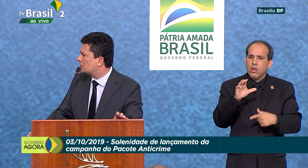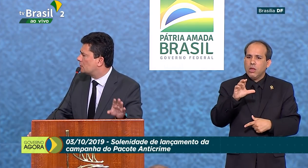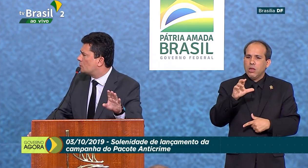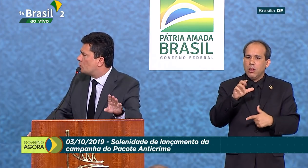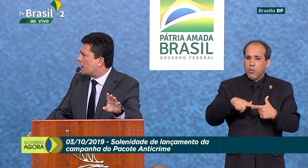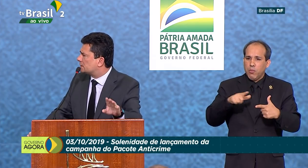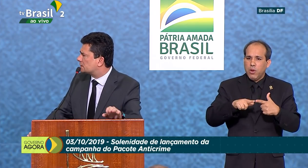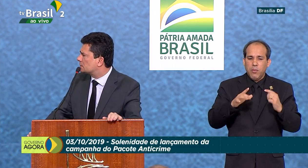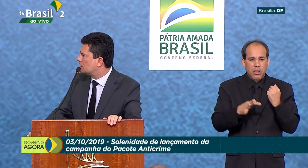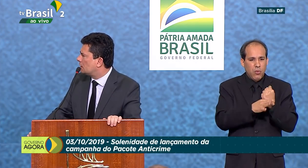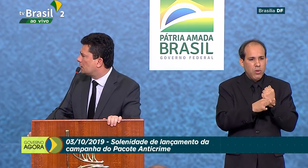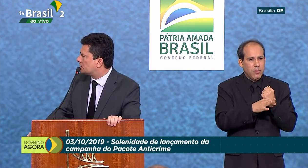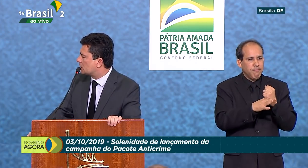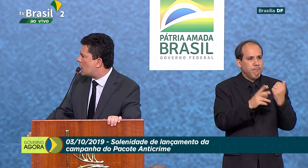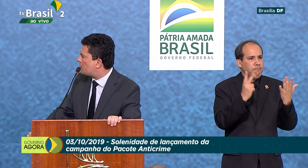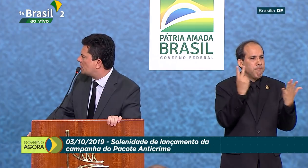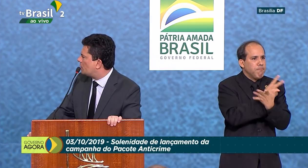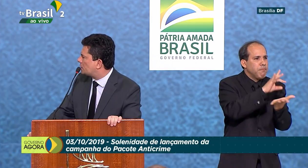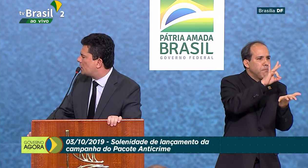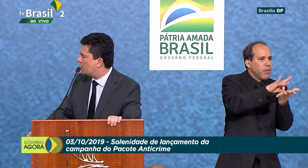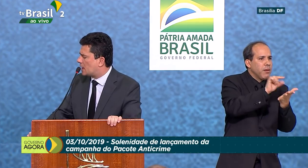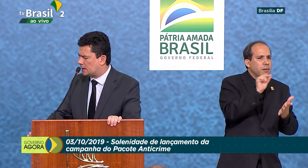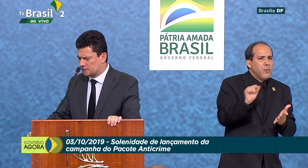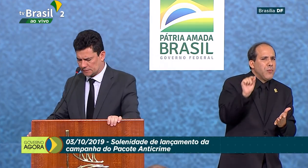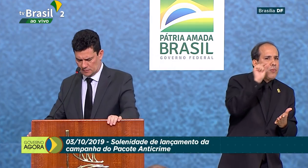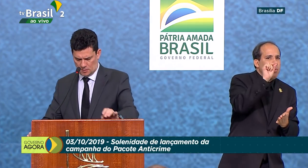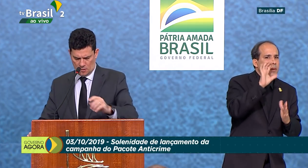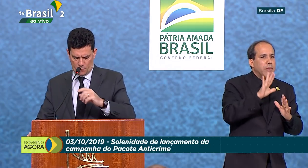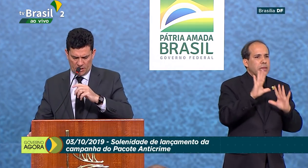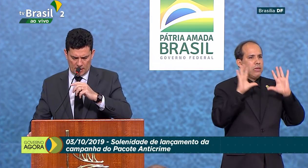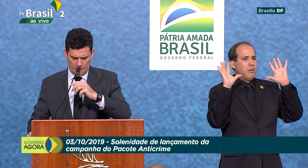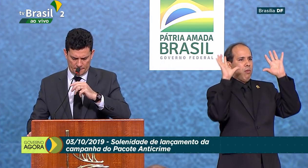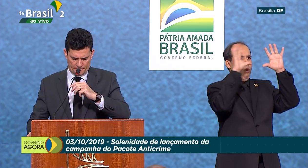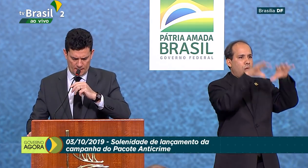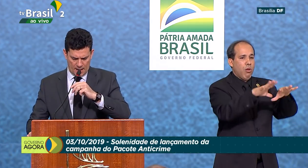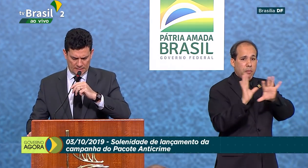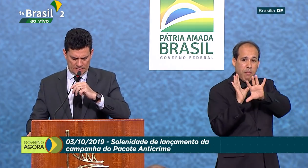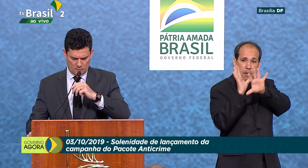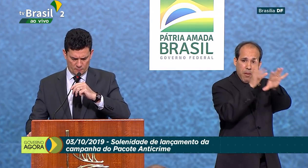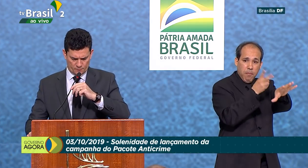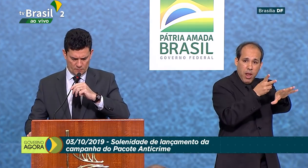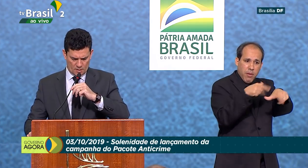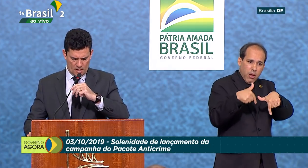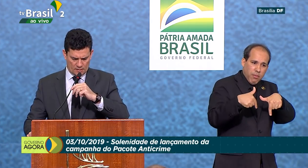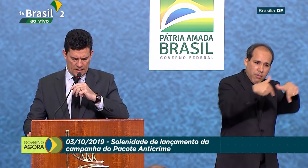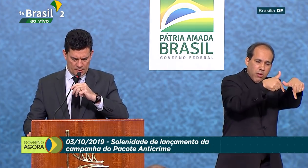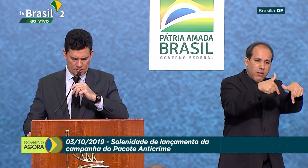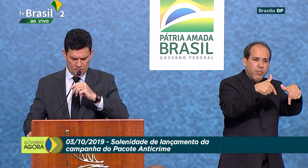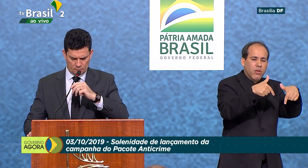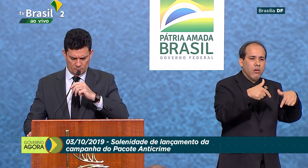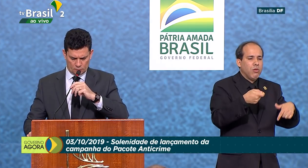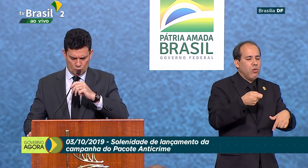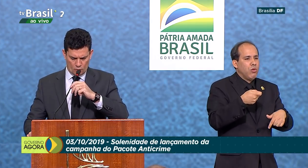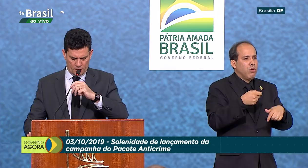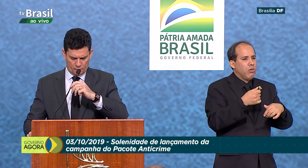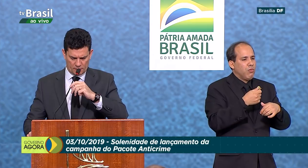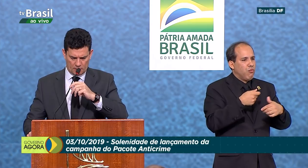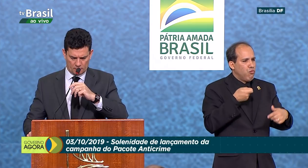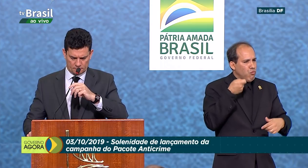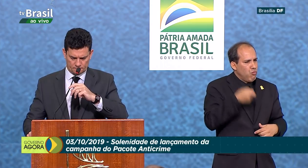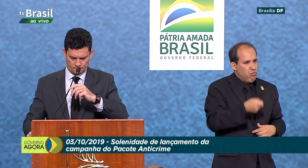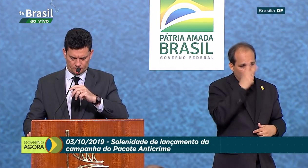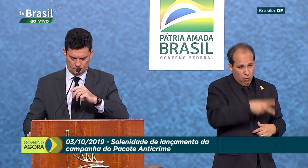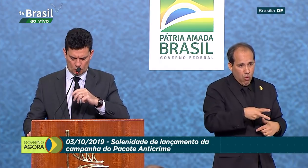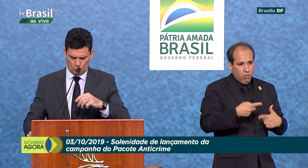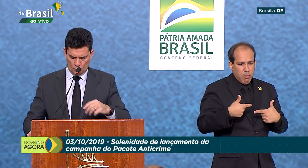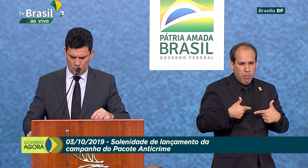pontuais, mas que são rapidamente debeladas pela ação enérgica do governo